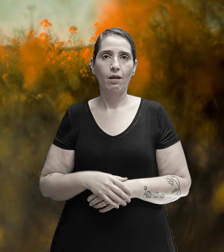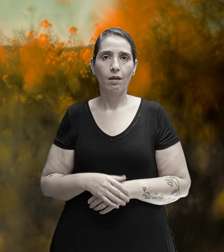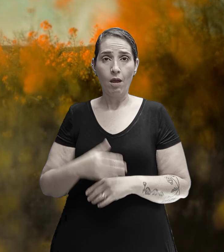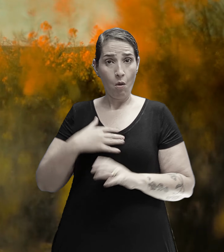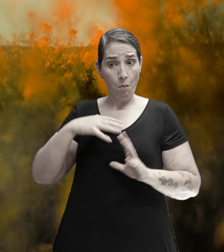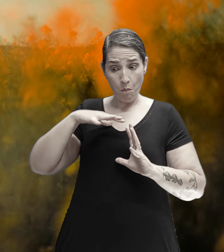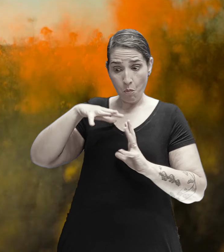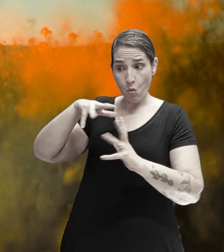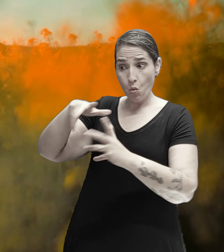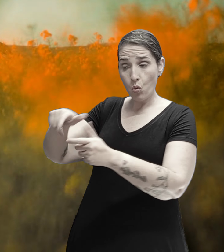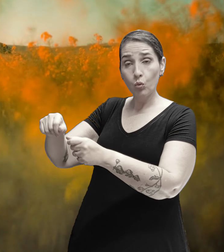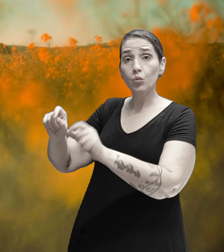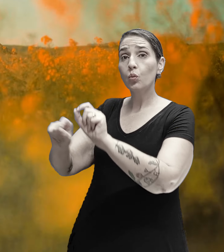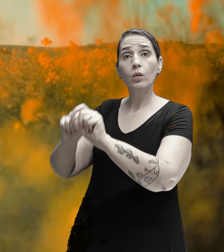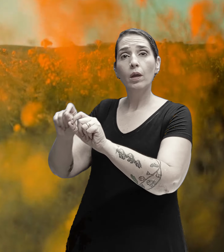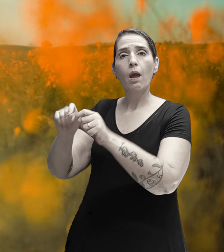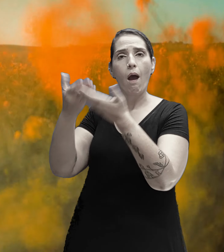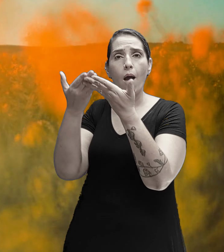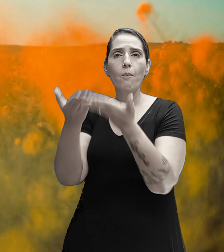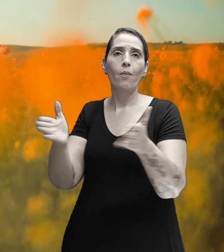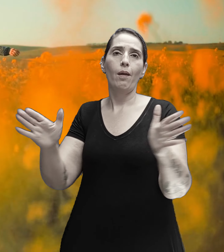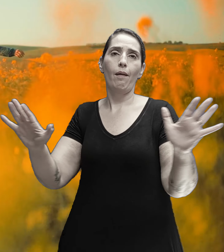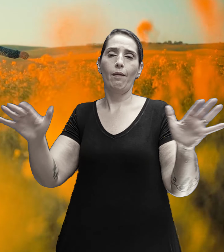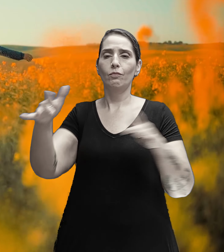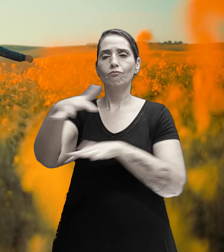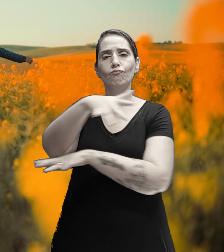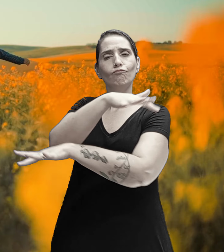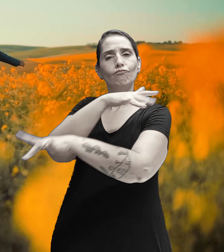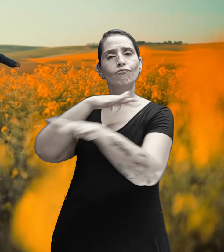E o mundo é um salão aberto.